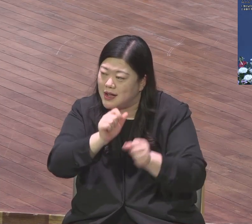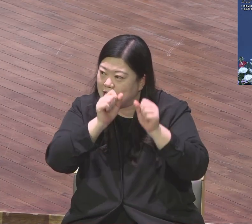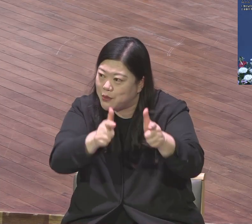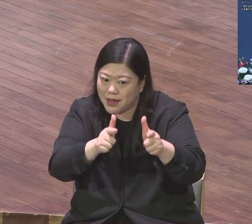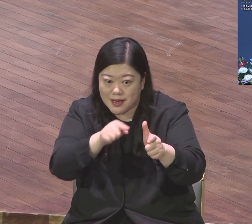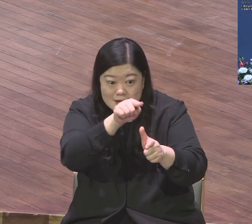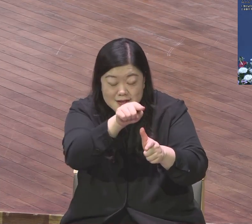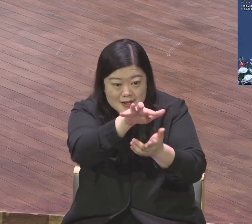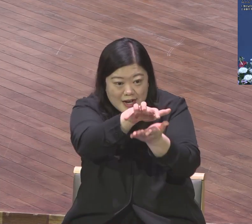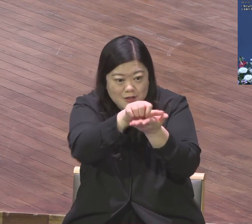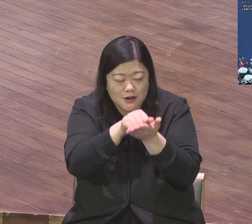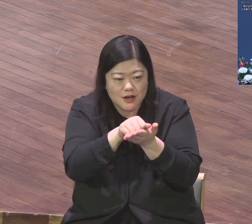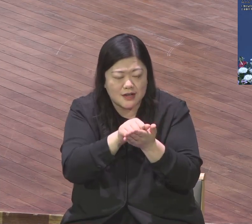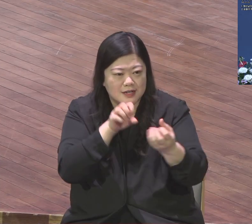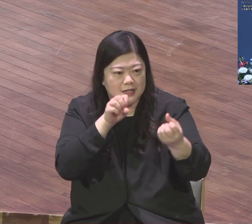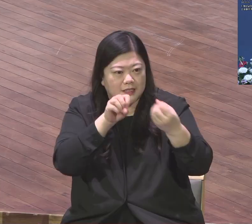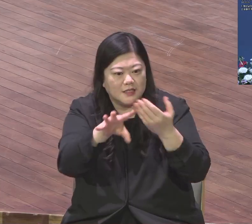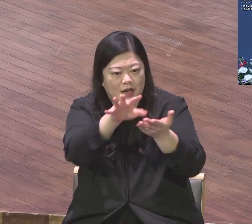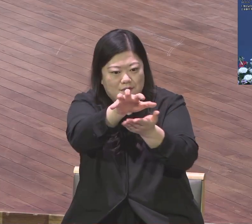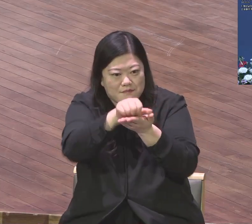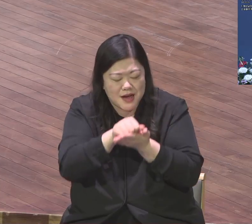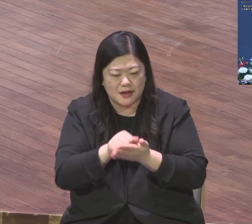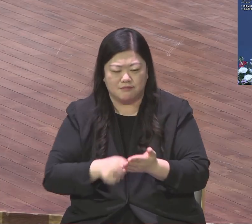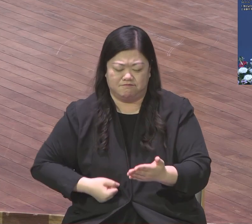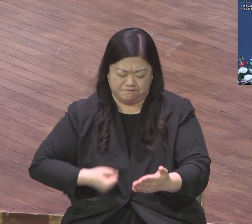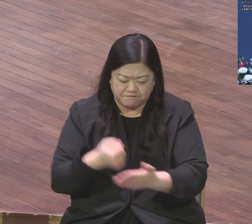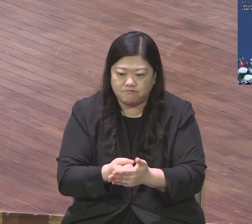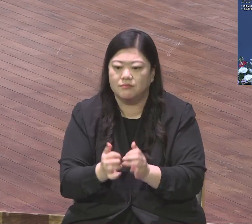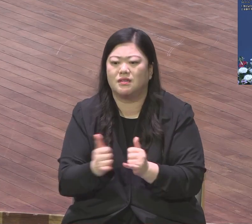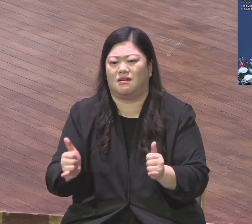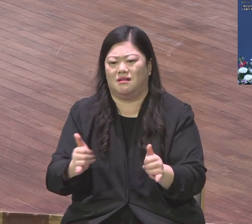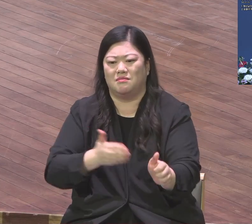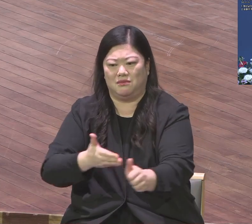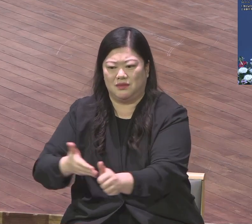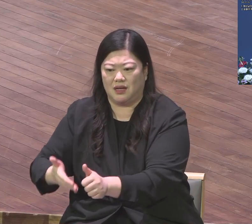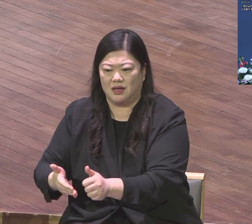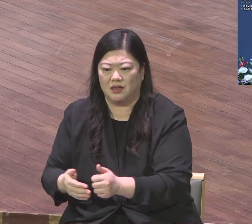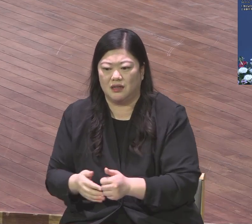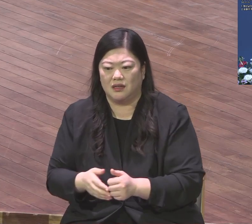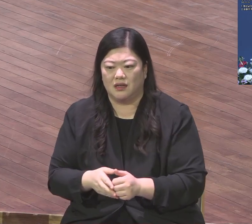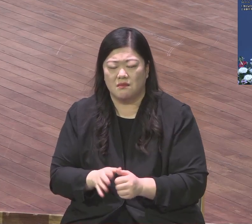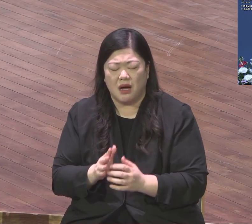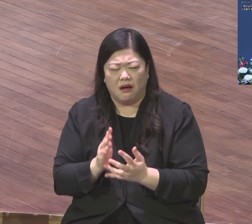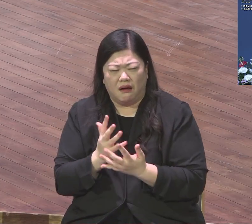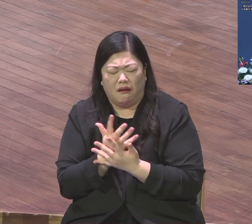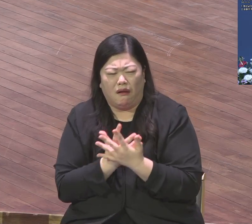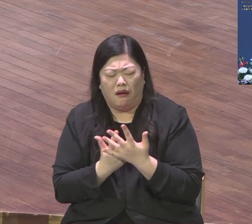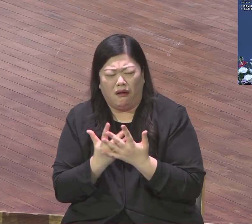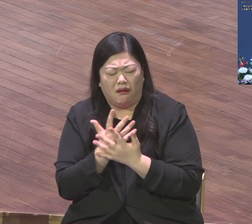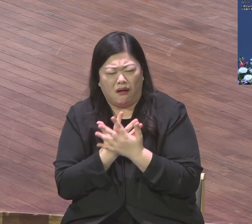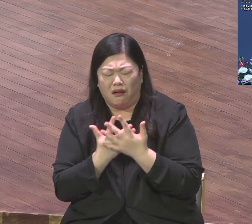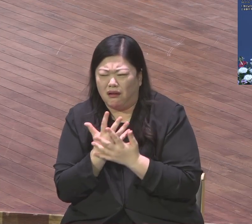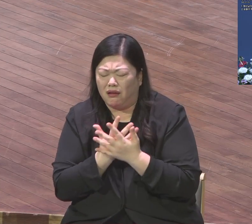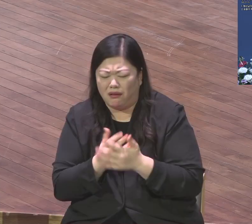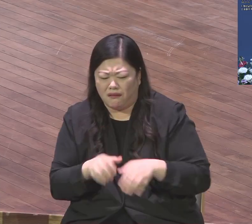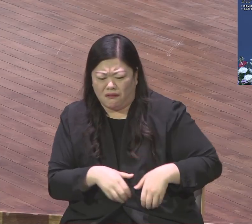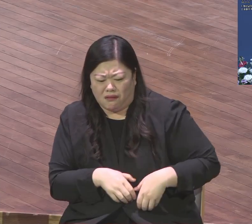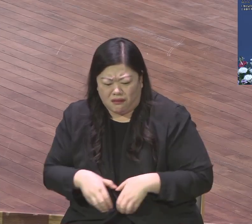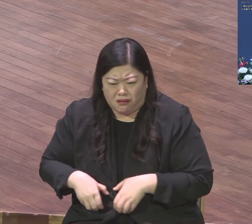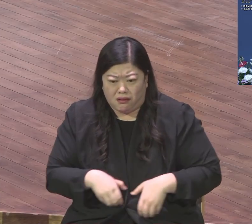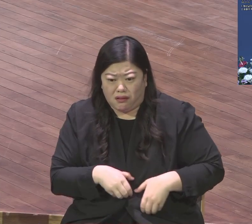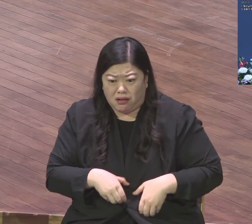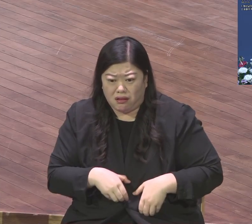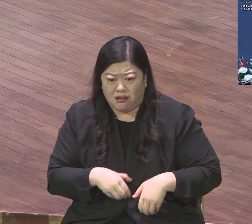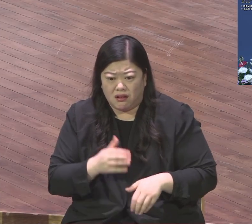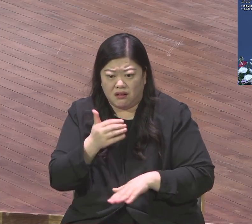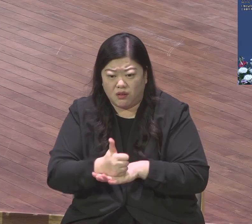누리는 용감한 자들 되시기 바랍니다. 용감한 자를 더 용기가 있어야 돼요. 그게 믿음 있는 자입니다. 믿음